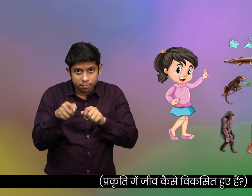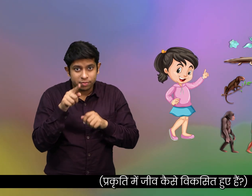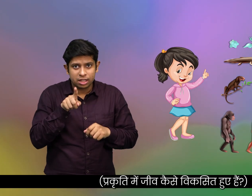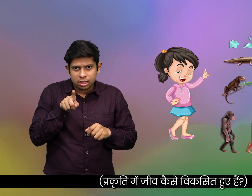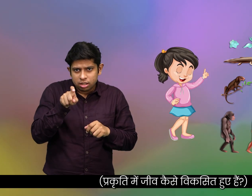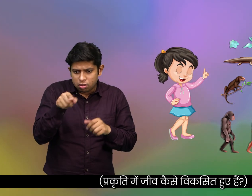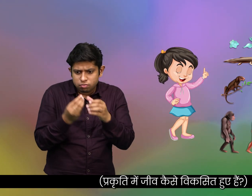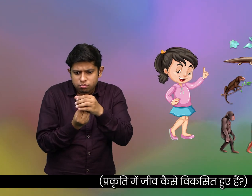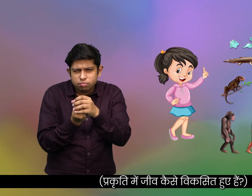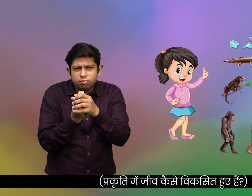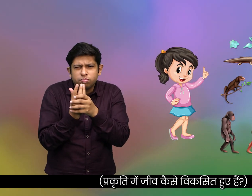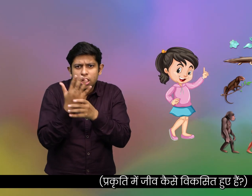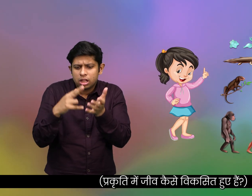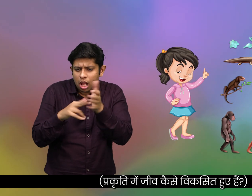में जीव कैसे विकसित होते हैं।